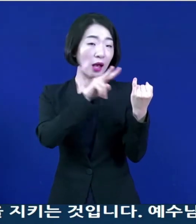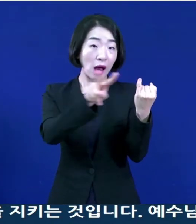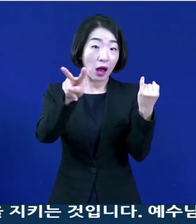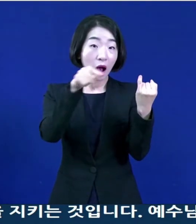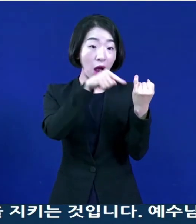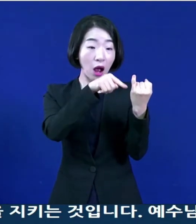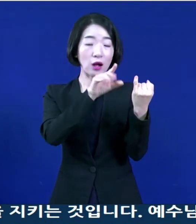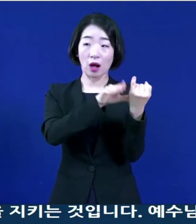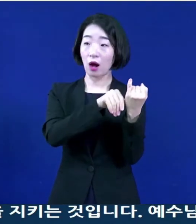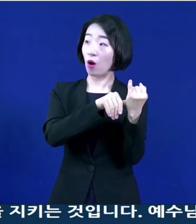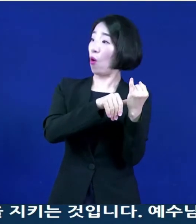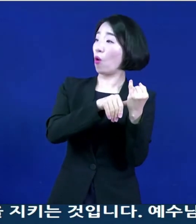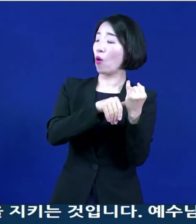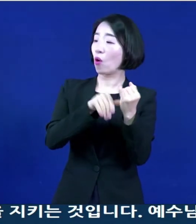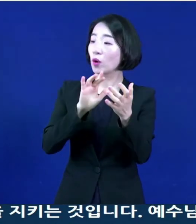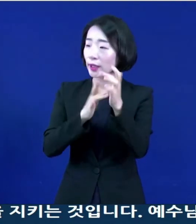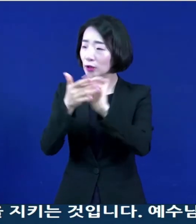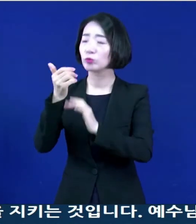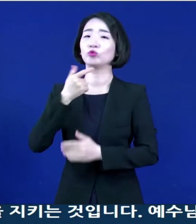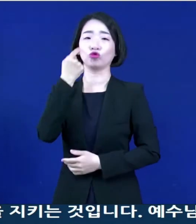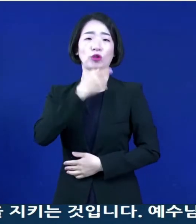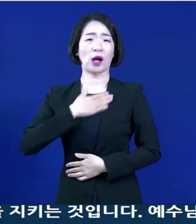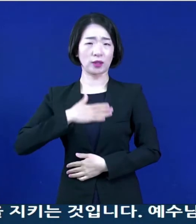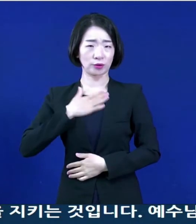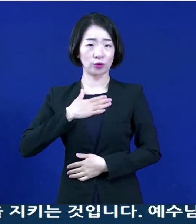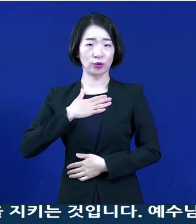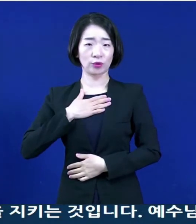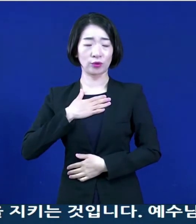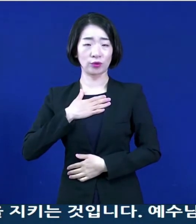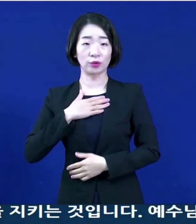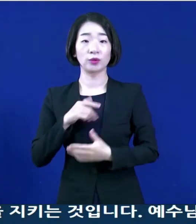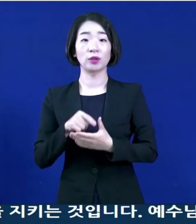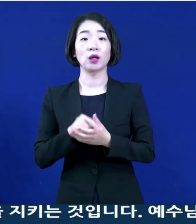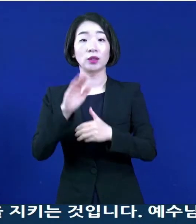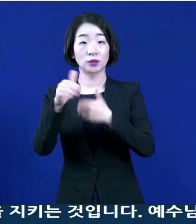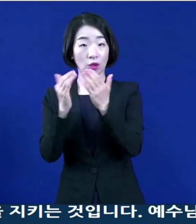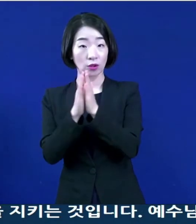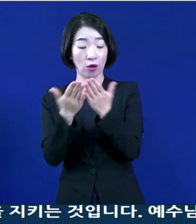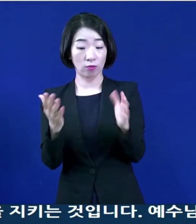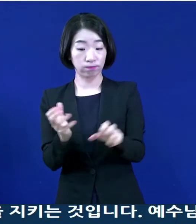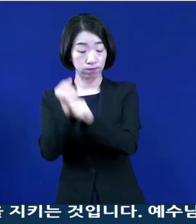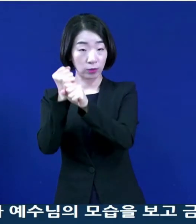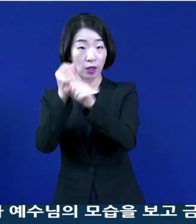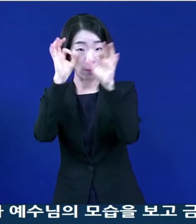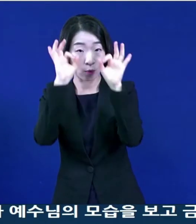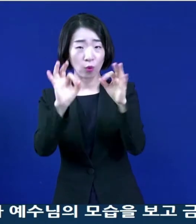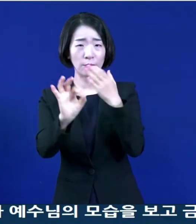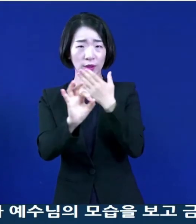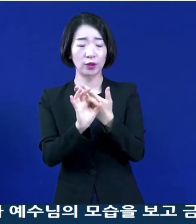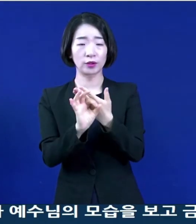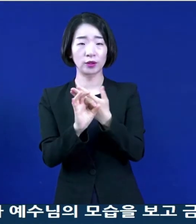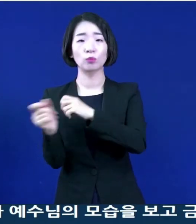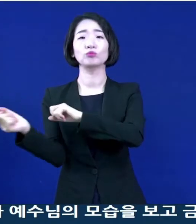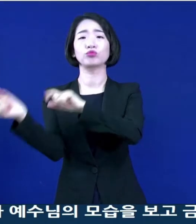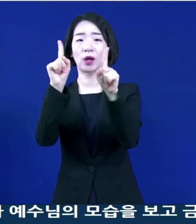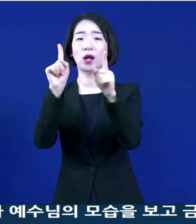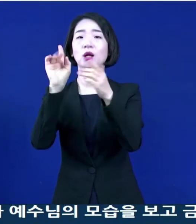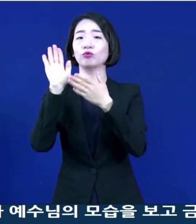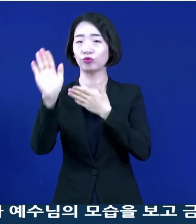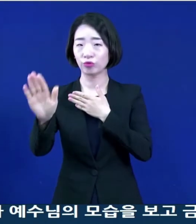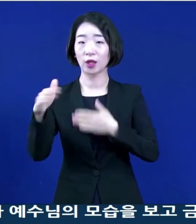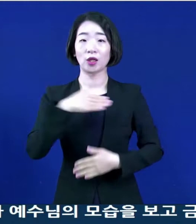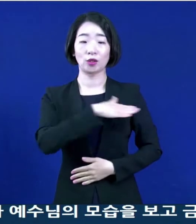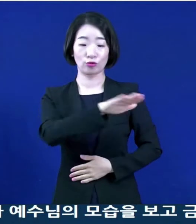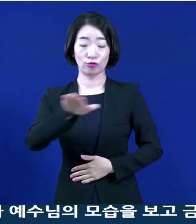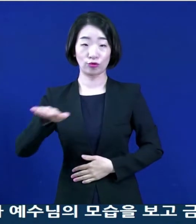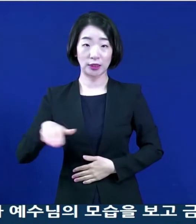멋있었는데 더 멋진 모습이었는지 모르겠습니다. 성경을 종합해 보면 부활한 이후에 우리들의 모습은